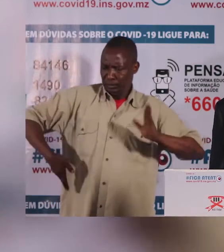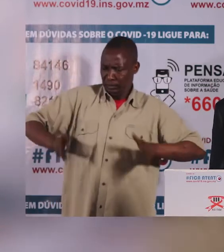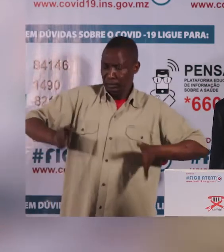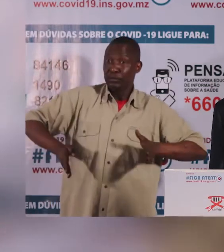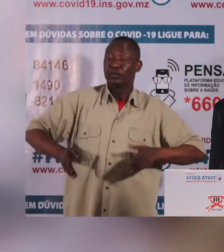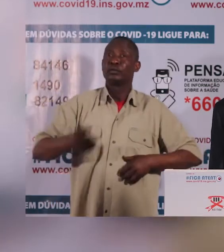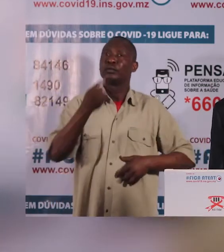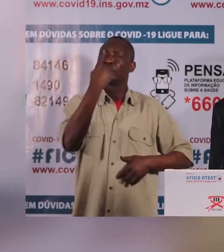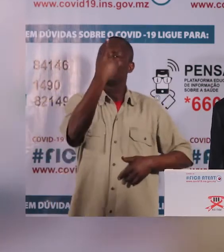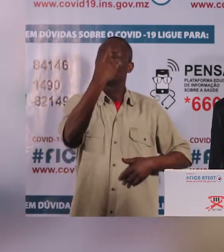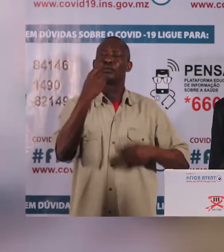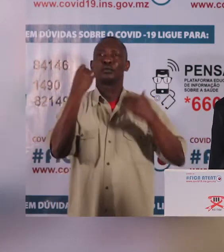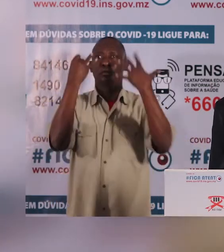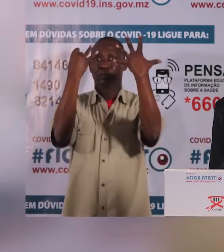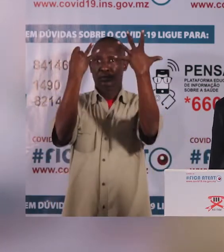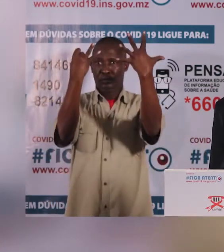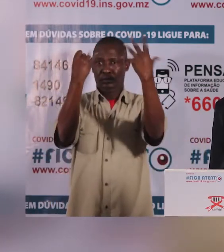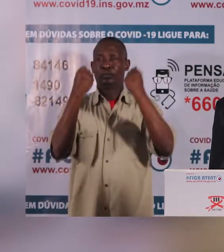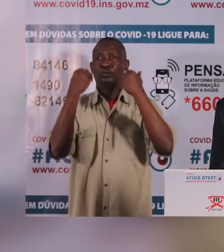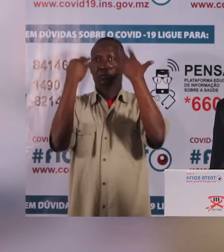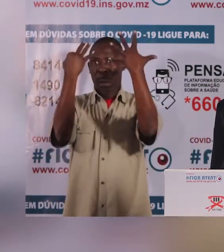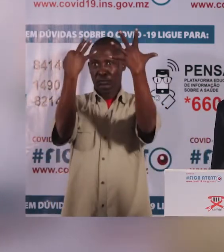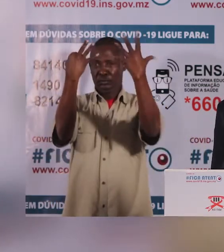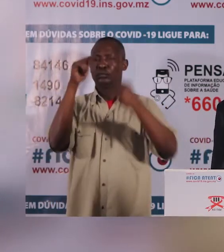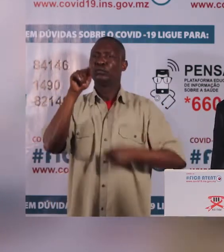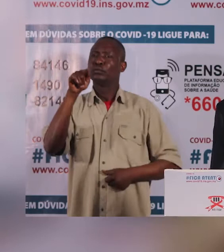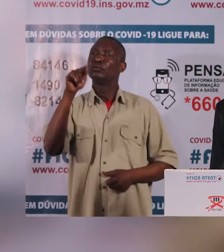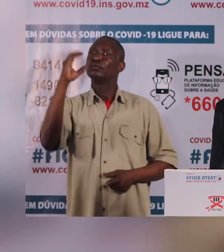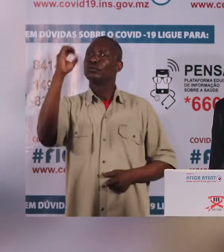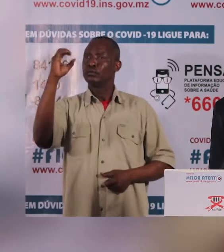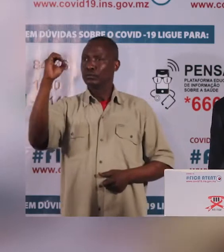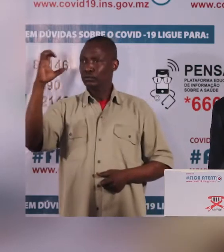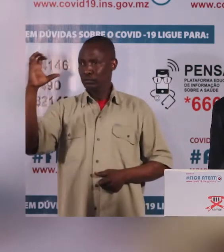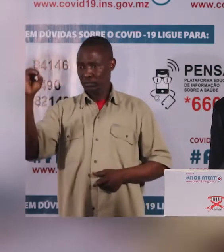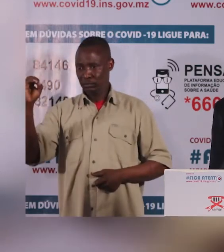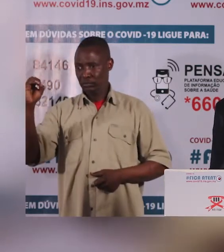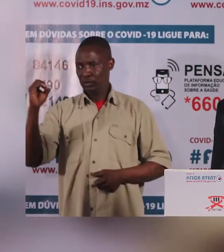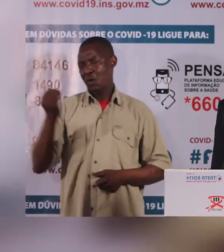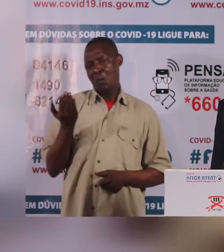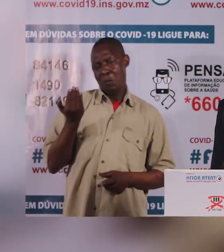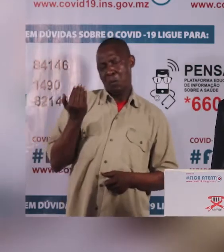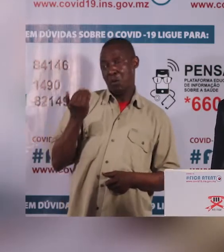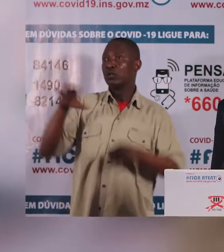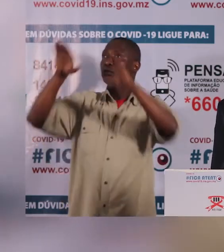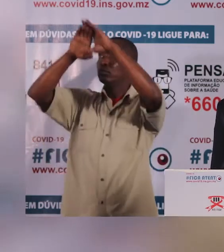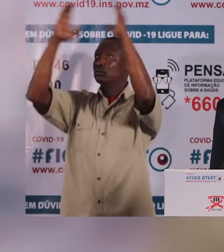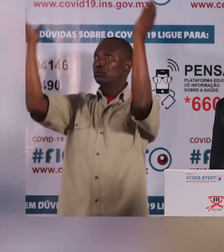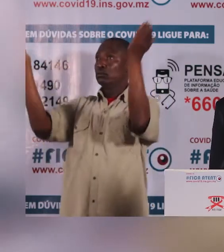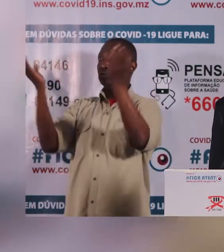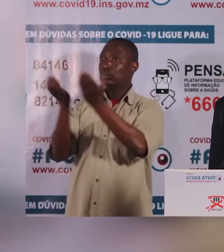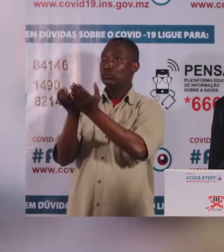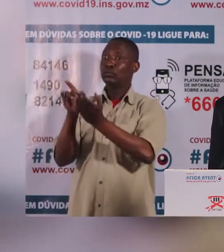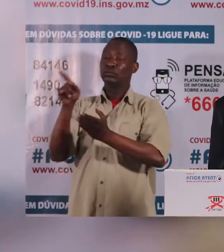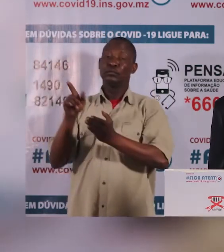casos. Portanto, o número de casos nos últimos dias ao nível global também tem estado a aumentar. No nosso continente, a